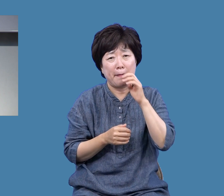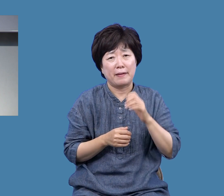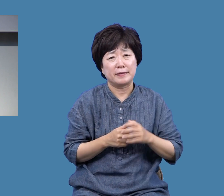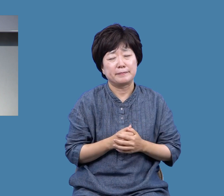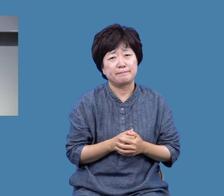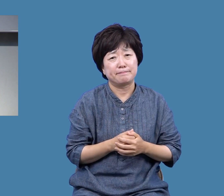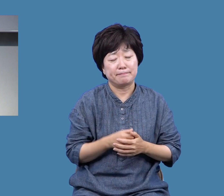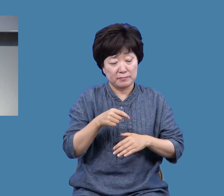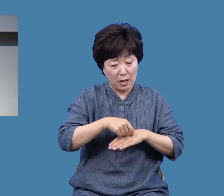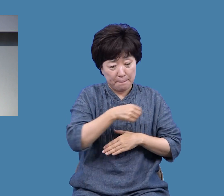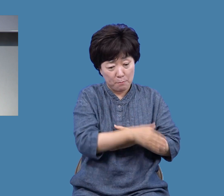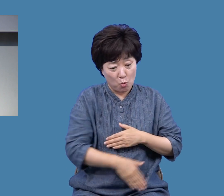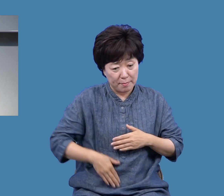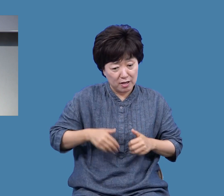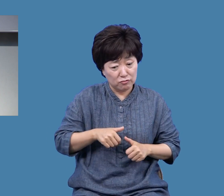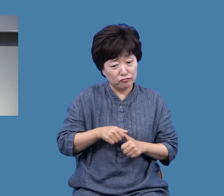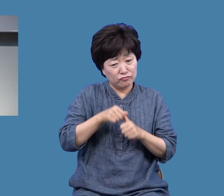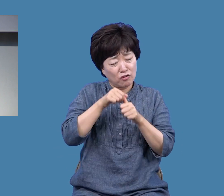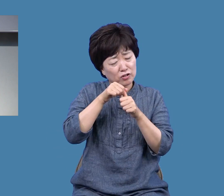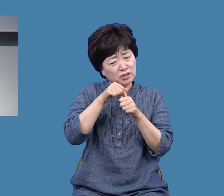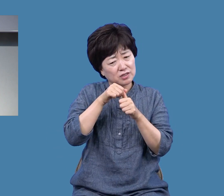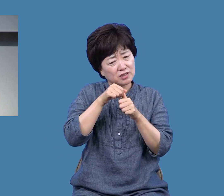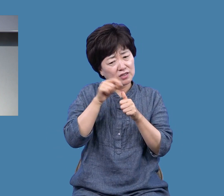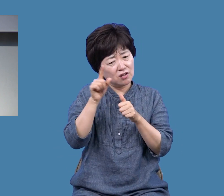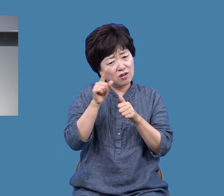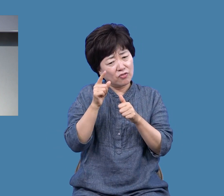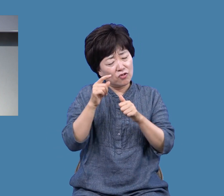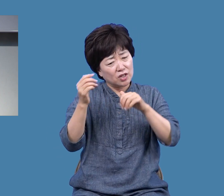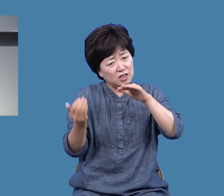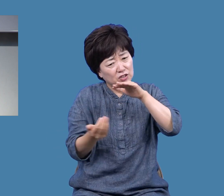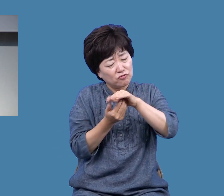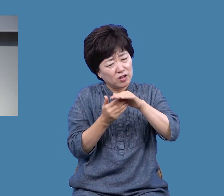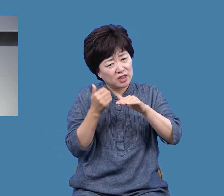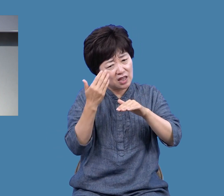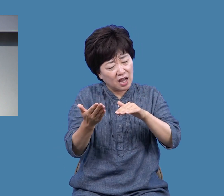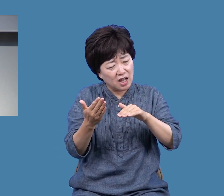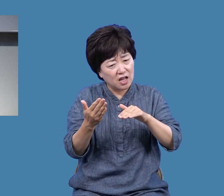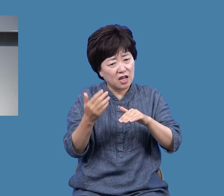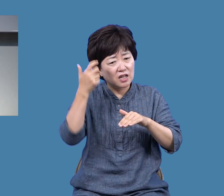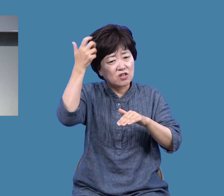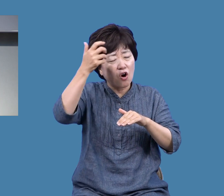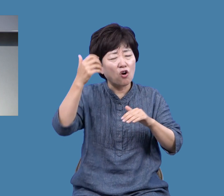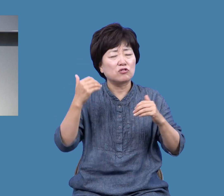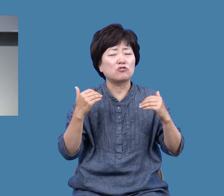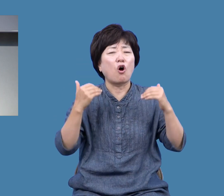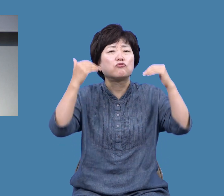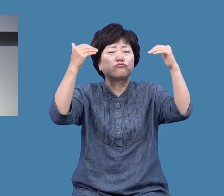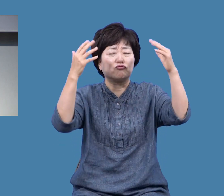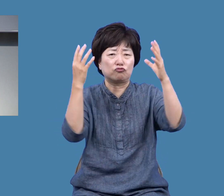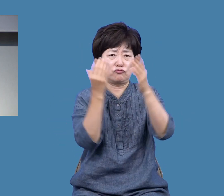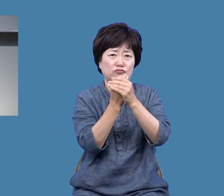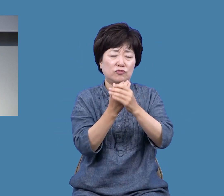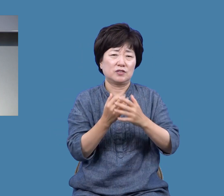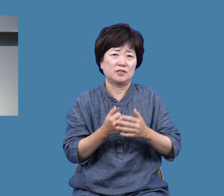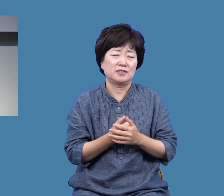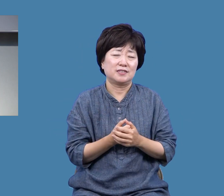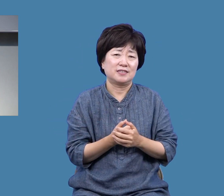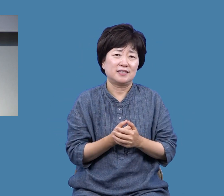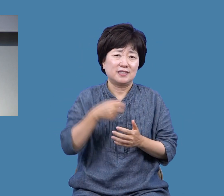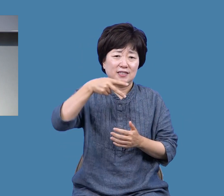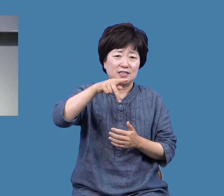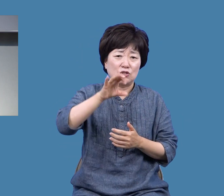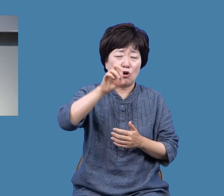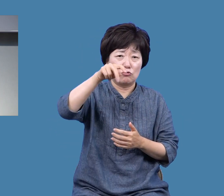그 몸의 구원이 어떻게 이루어졌냐가 결국 영적인 성숙함이고, 몸의 구원이 어떻게 이루어졌냐 하는